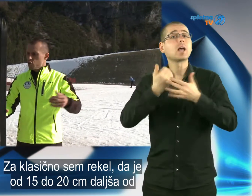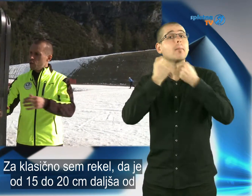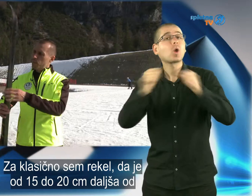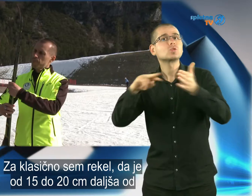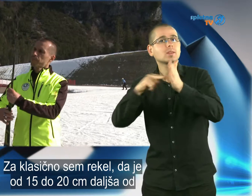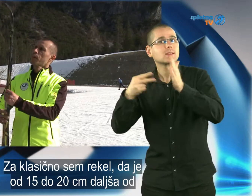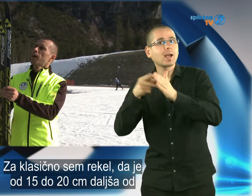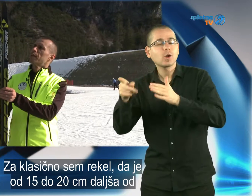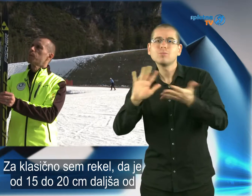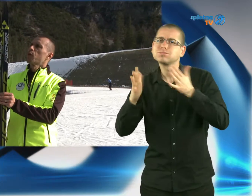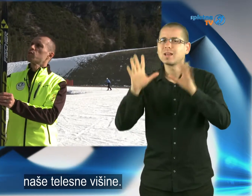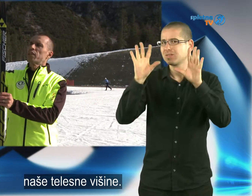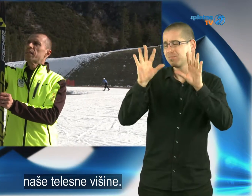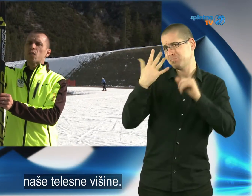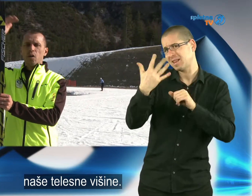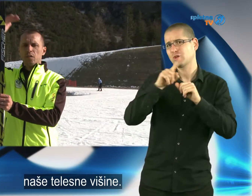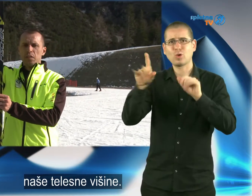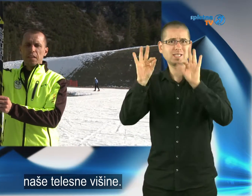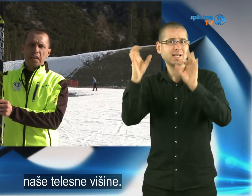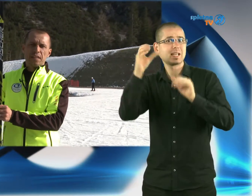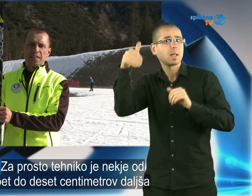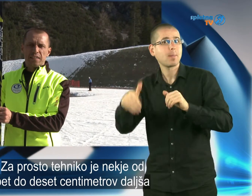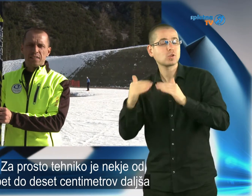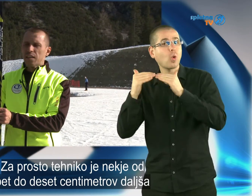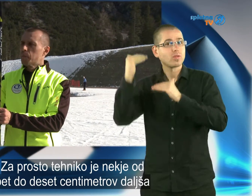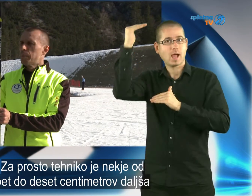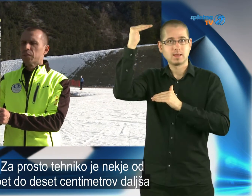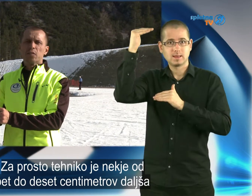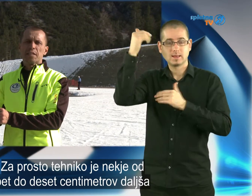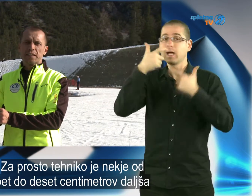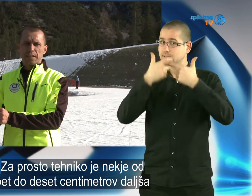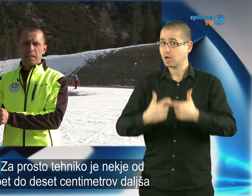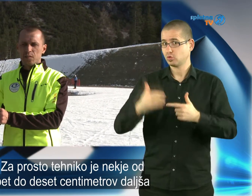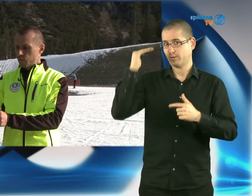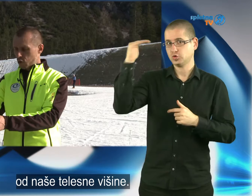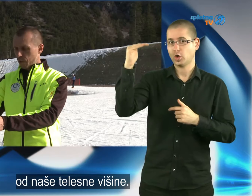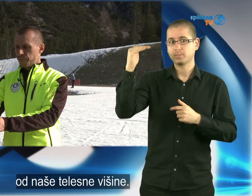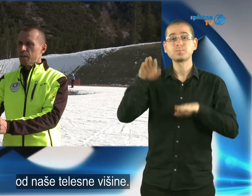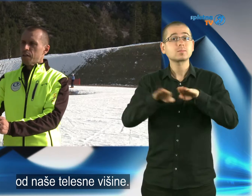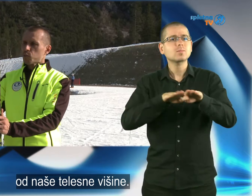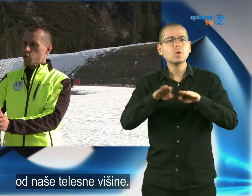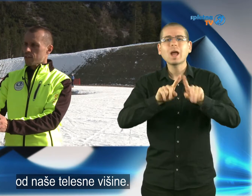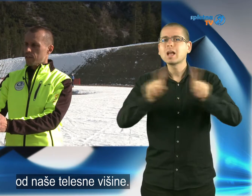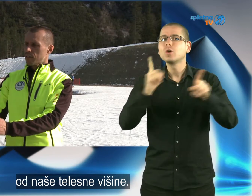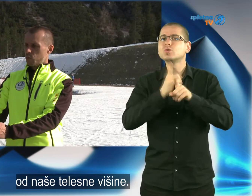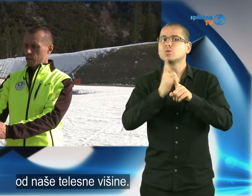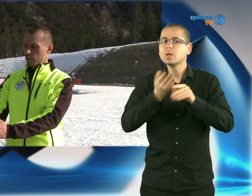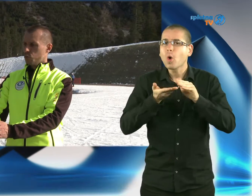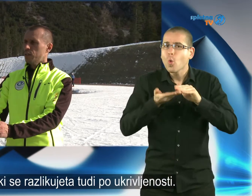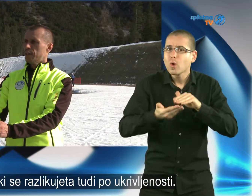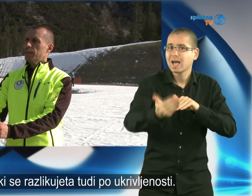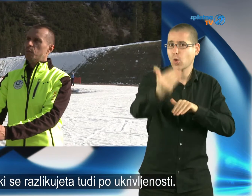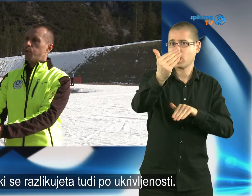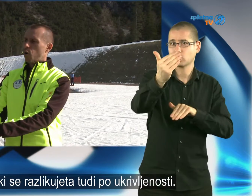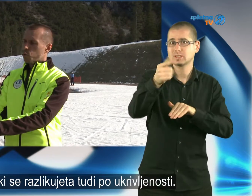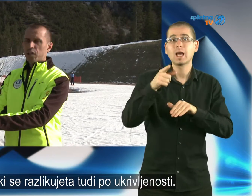telesno višino, za prosto tehniko nekje 10 ali pa 5 do 10 nad telesno višino. Smučke se razlikujeta